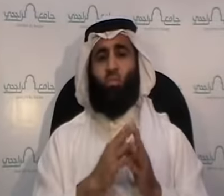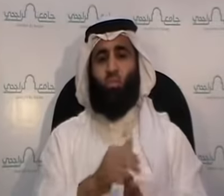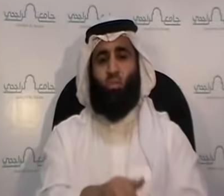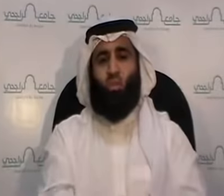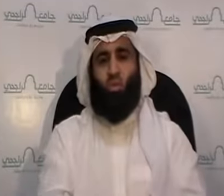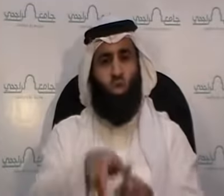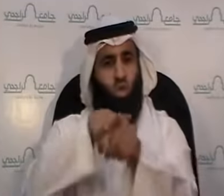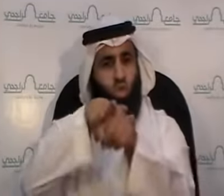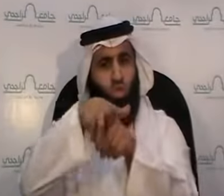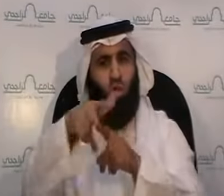والظلم والاعتداء